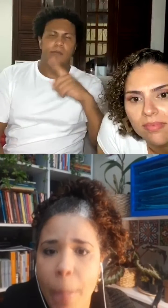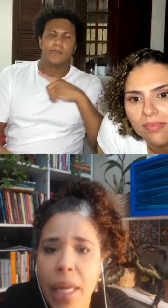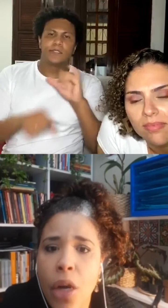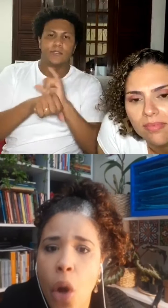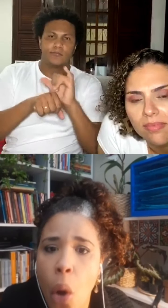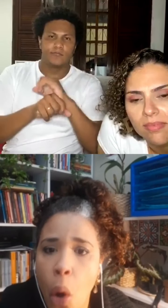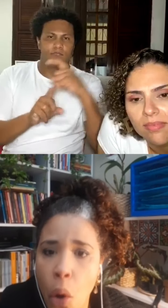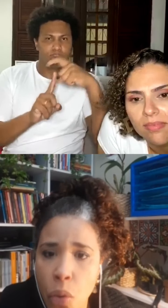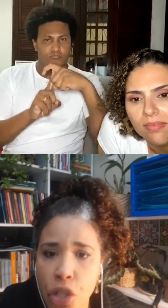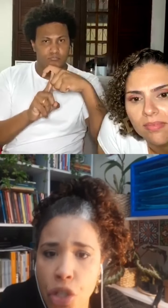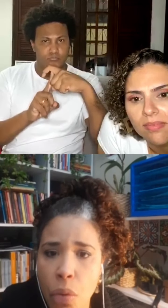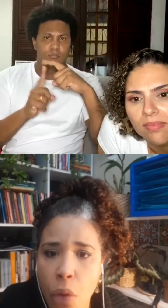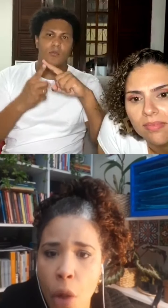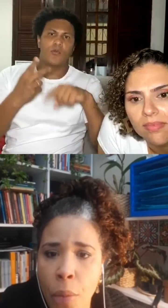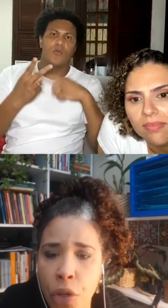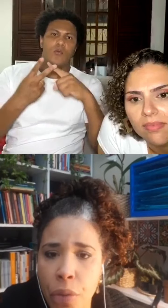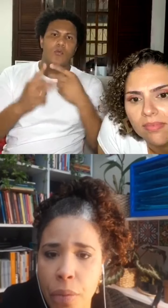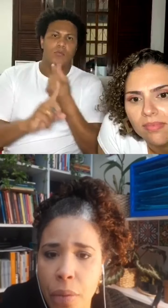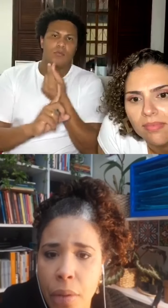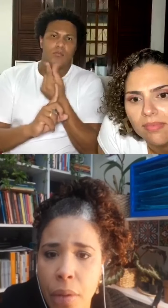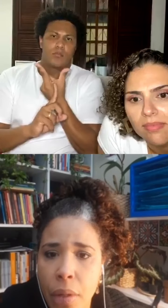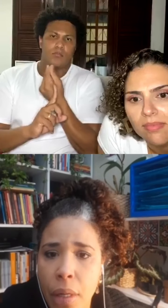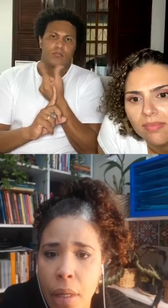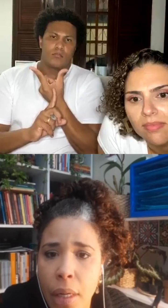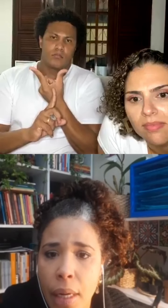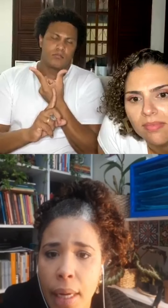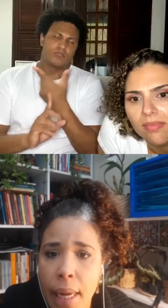cobre ou o DIU com hormônio.